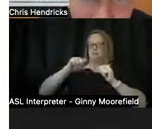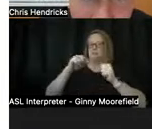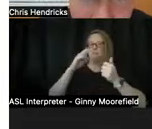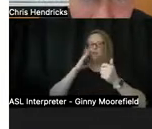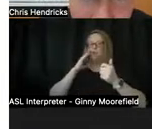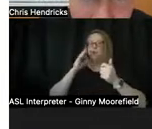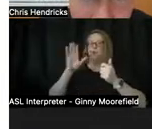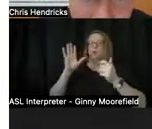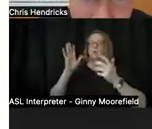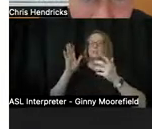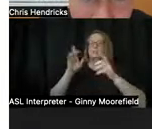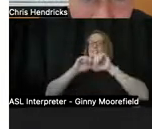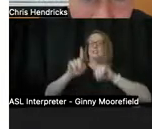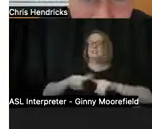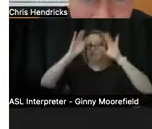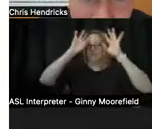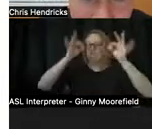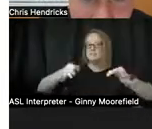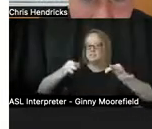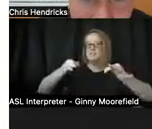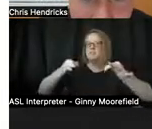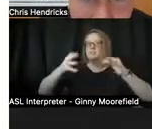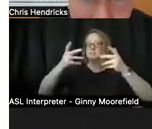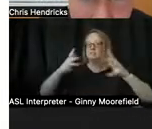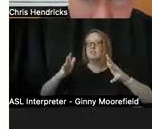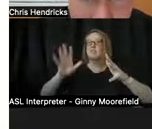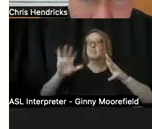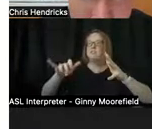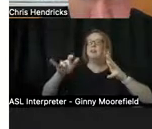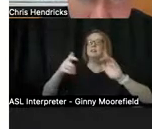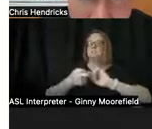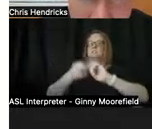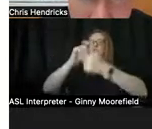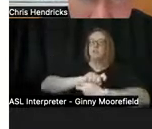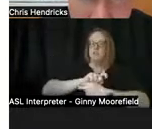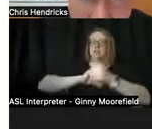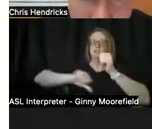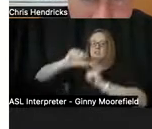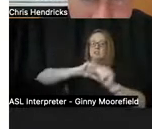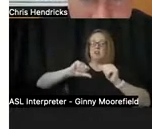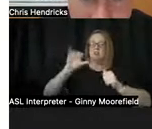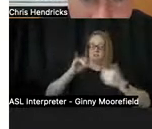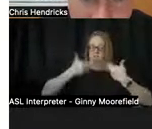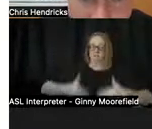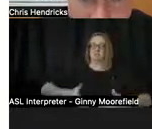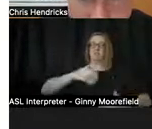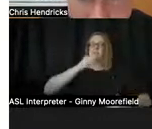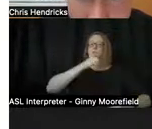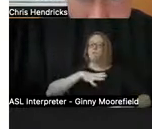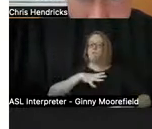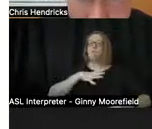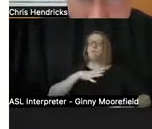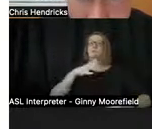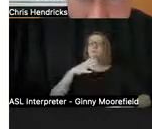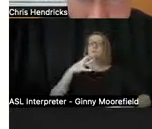Y cómo van a tomarse las decisiones como mujer de color yo